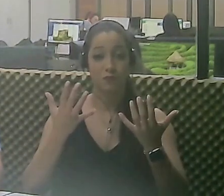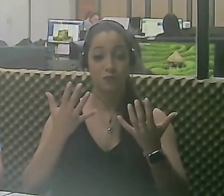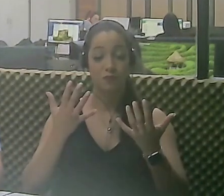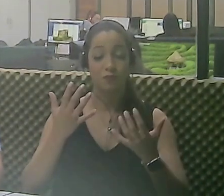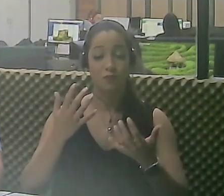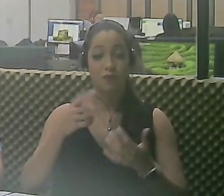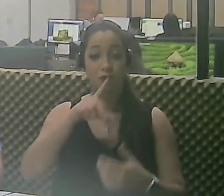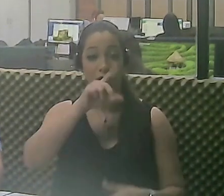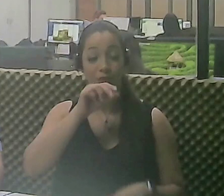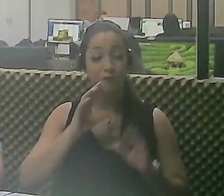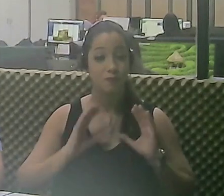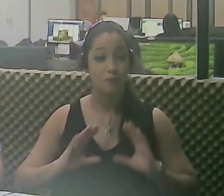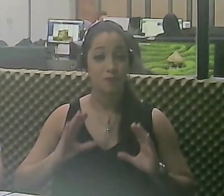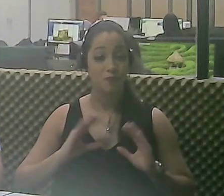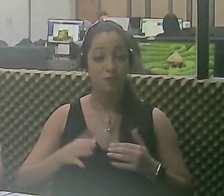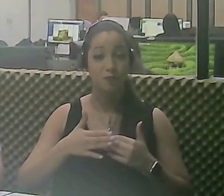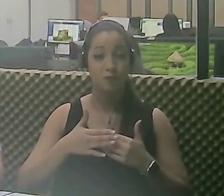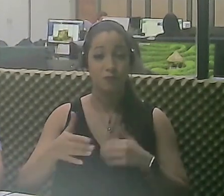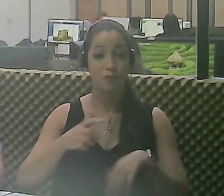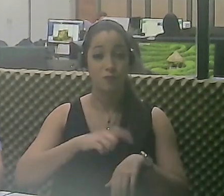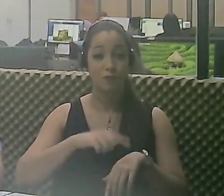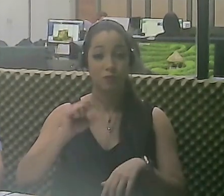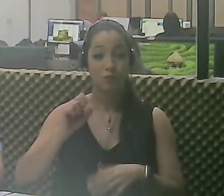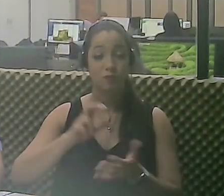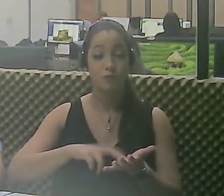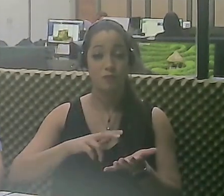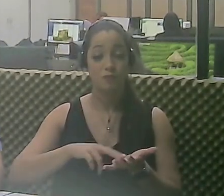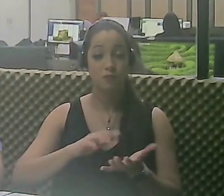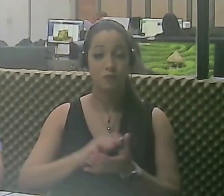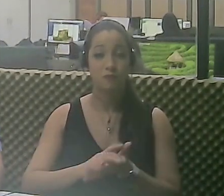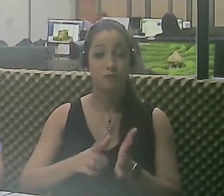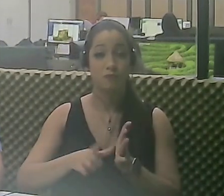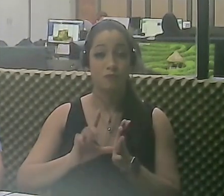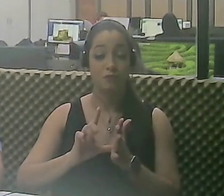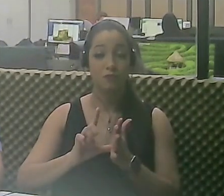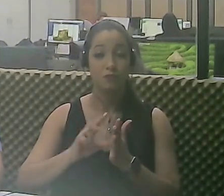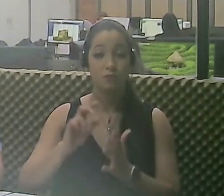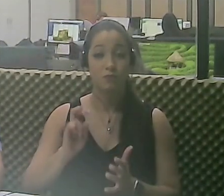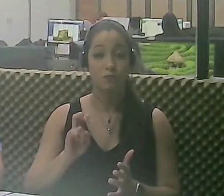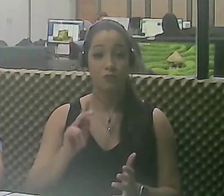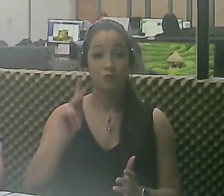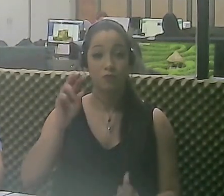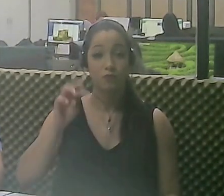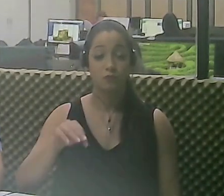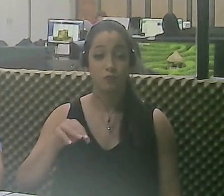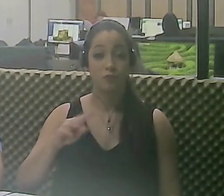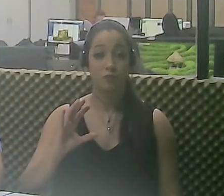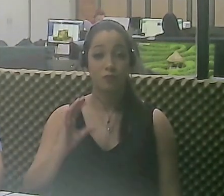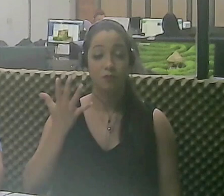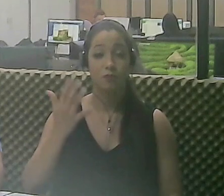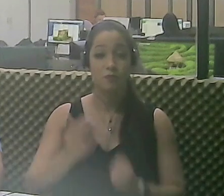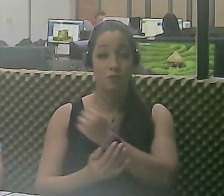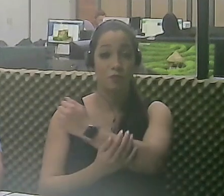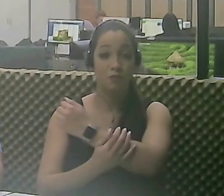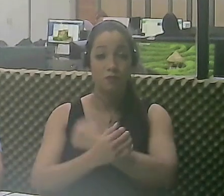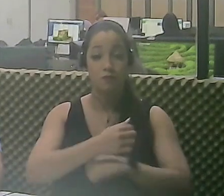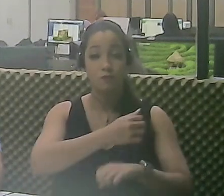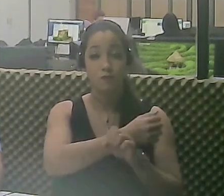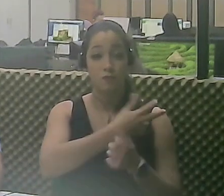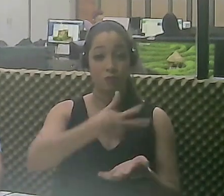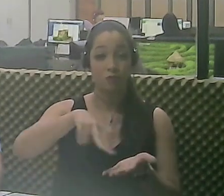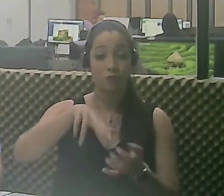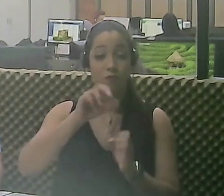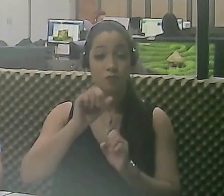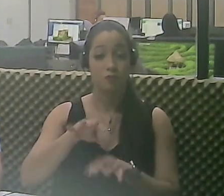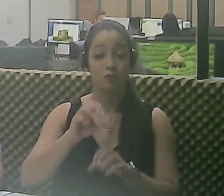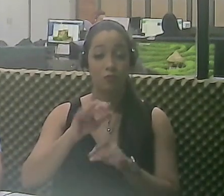O evento será no Parque do Sabiá, a partir das 8 da manhã. Antes do percurso de 5 quilômetros, haverá alongamento e aulas de dança